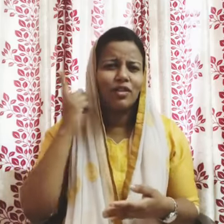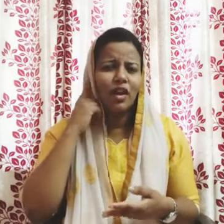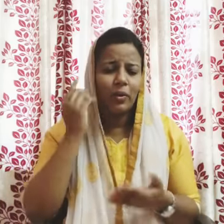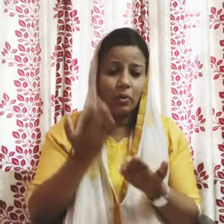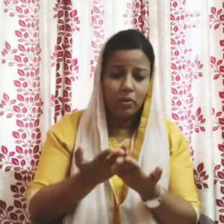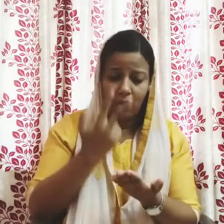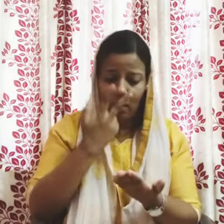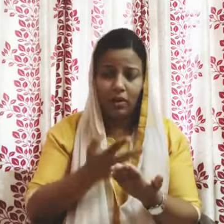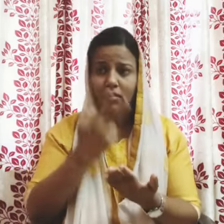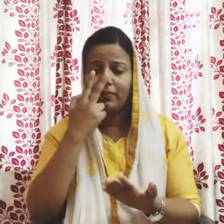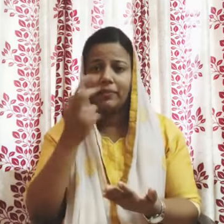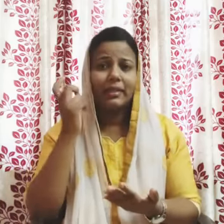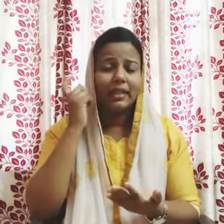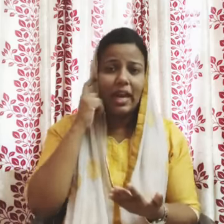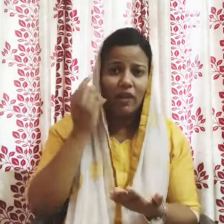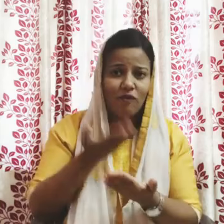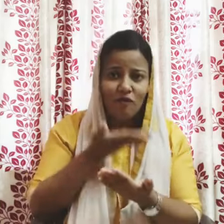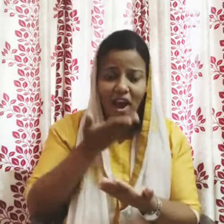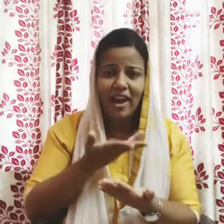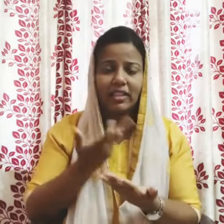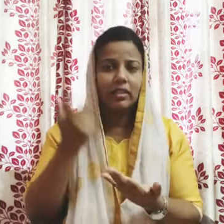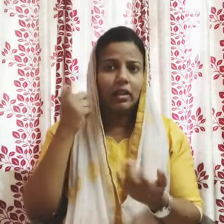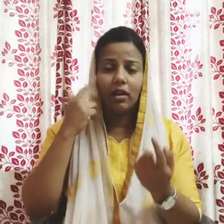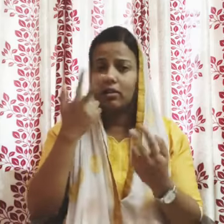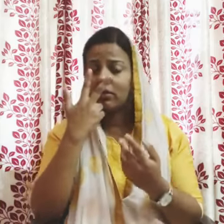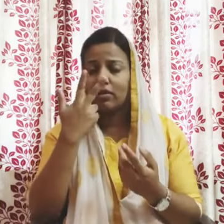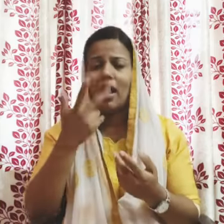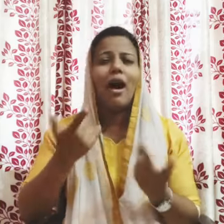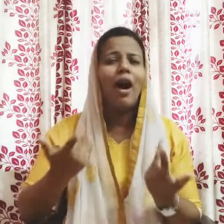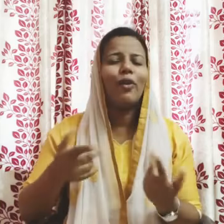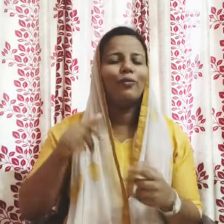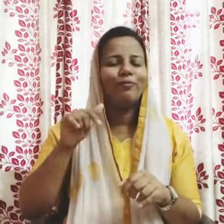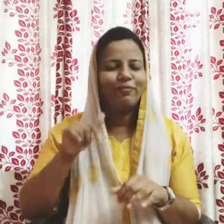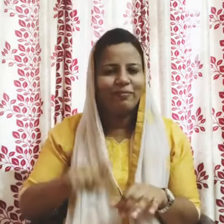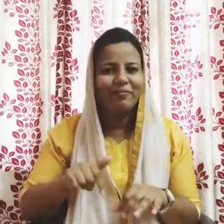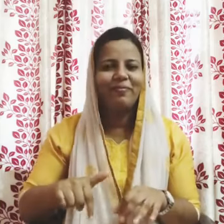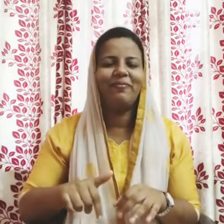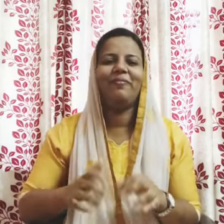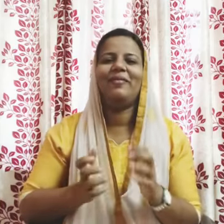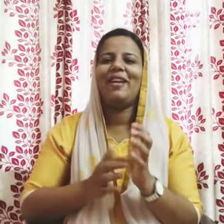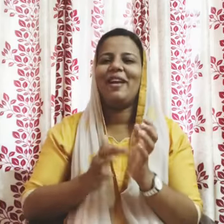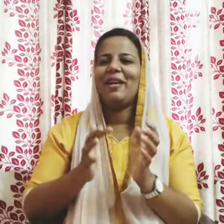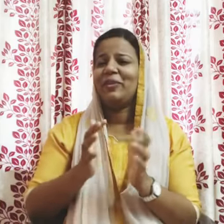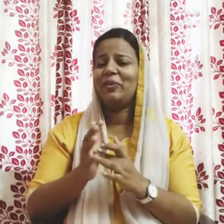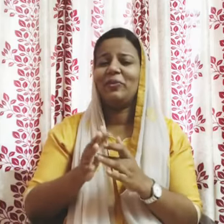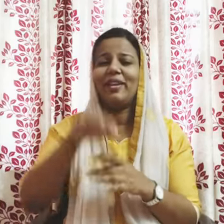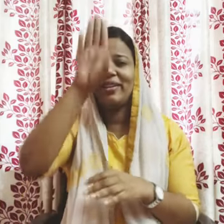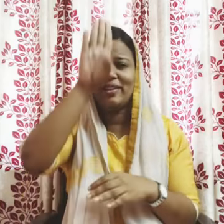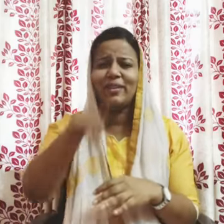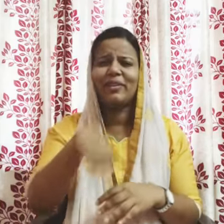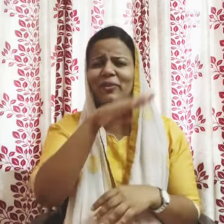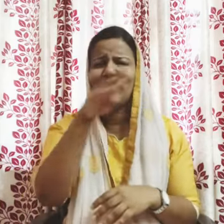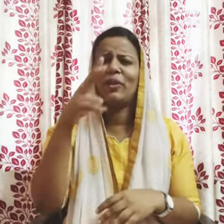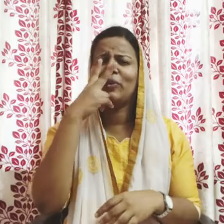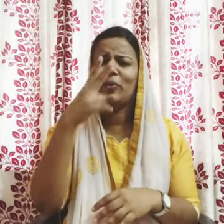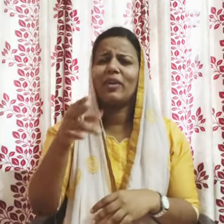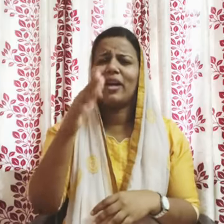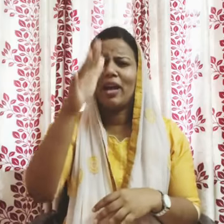കേട്ടിട്ടിരിക്കുക, വായിച്ചിട്ടിരിക്കുക, കണ്ടിട്ടിരിക്കുക, കണ്ടുകൊണ്ടിരിക്കുക. എന്നാൽ നിങ്ങൾ ഇന്ന് കർത്താവിന്റെ ക്രൂശിലേക്ക് നോക്കുകയും സ്വന്തം